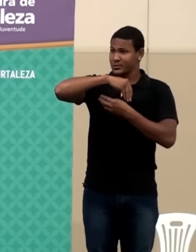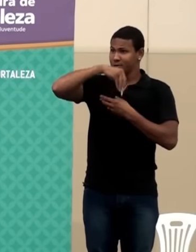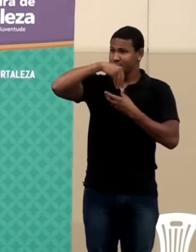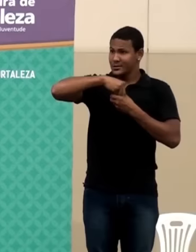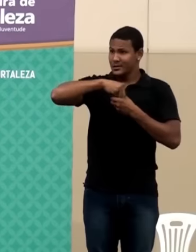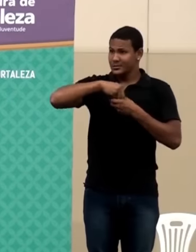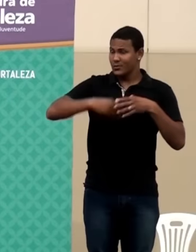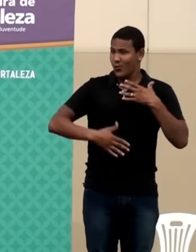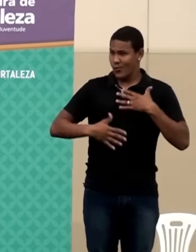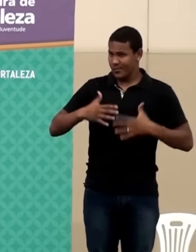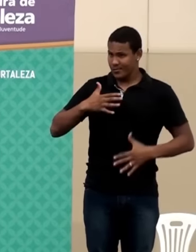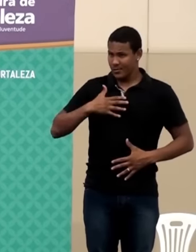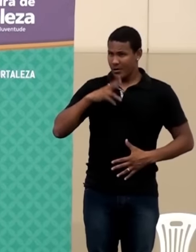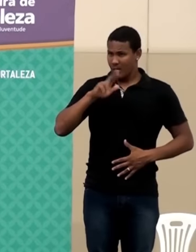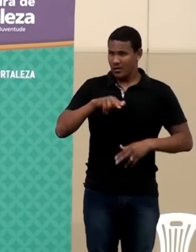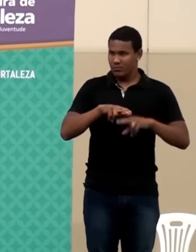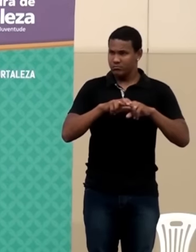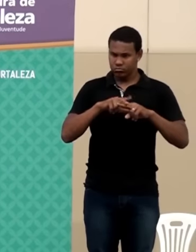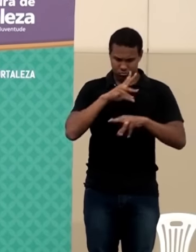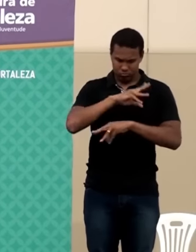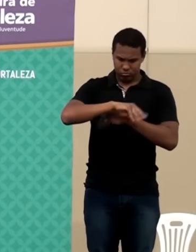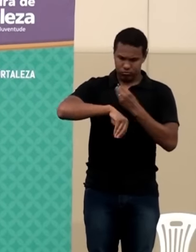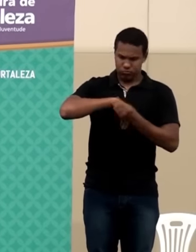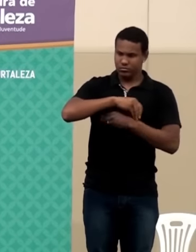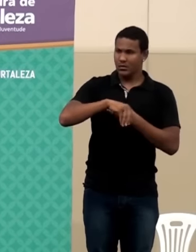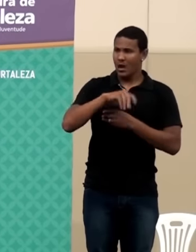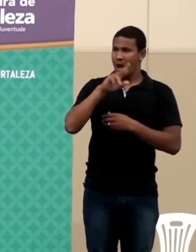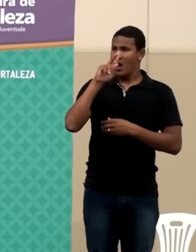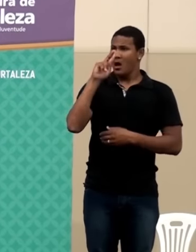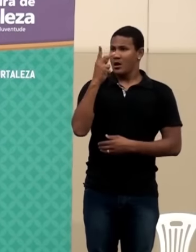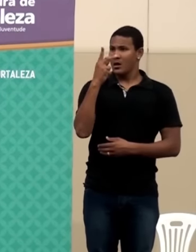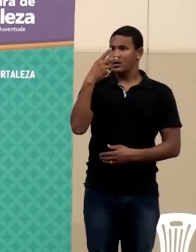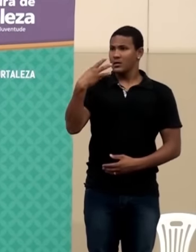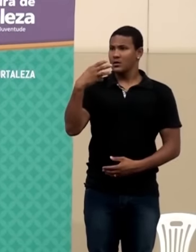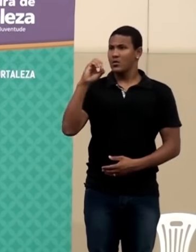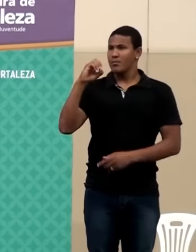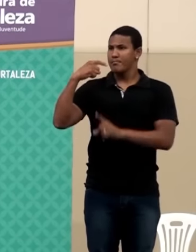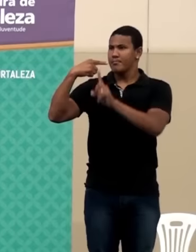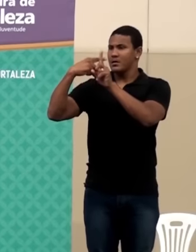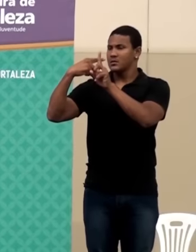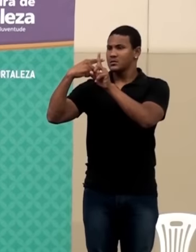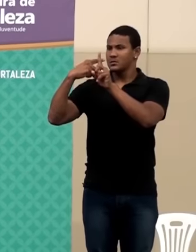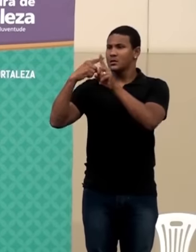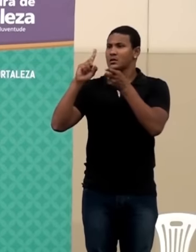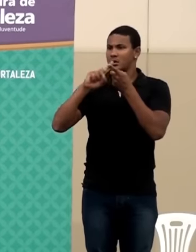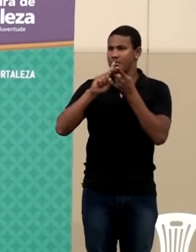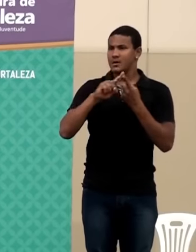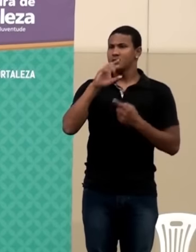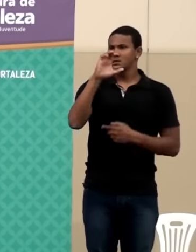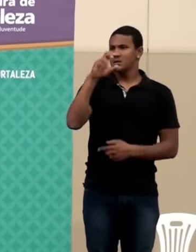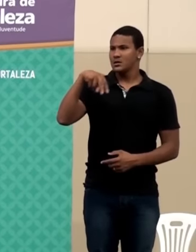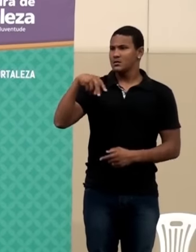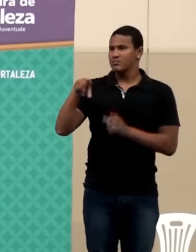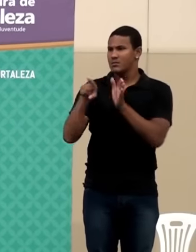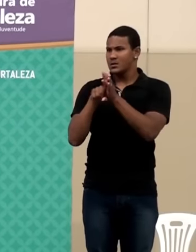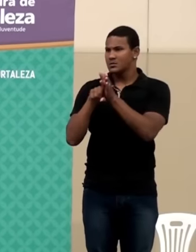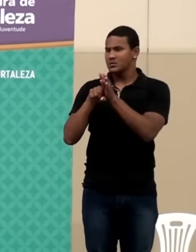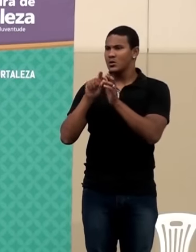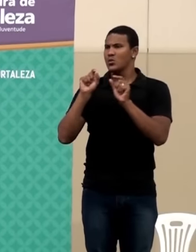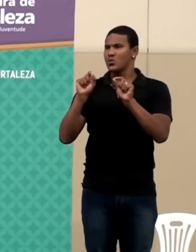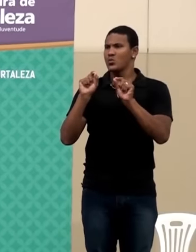sofrer ionização, ele vai formar o H3O+, e o CN-. Esse CN-, ele é denominado